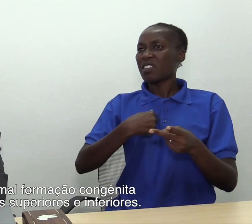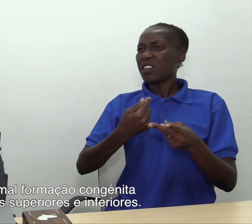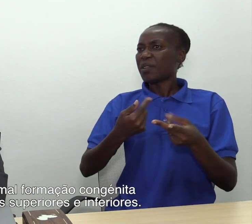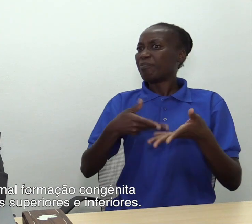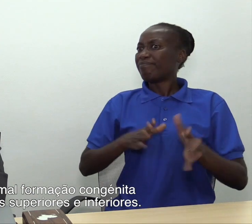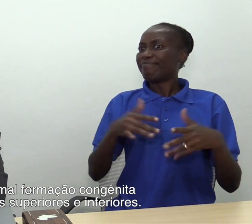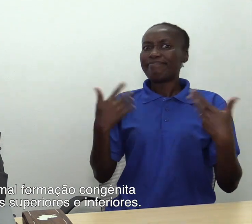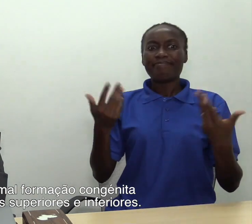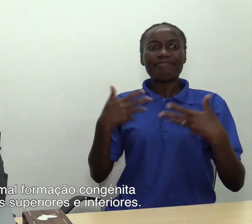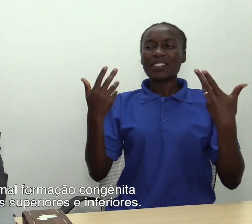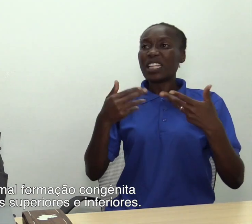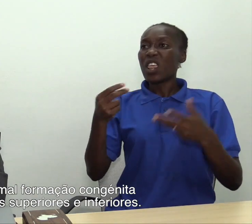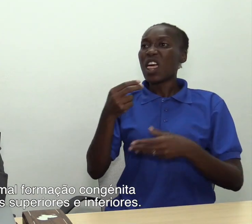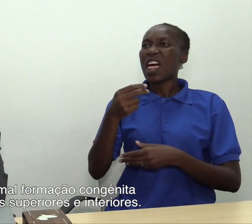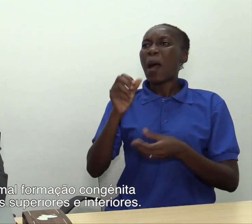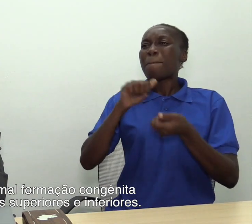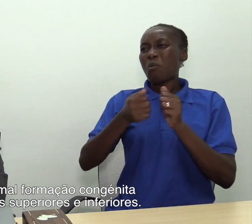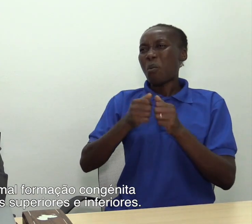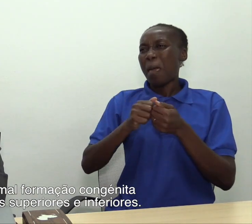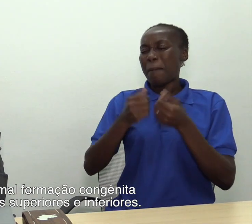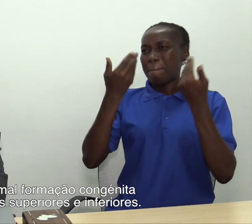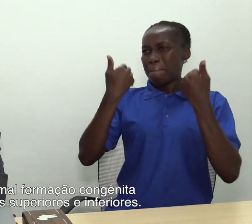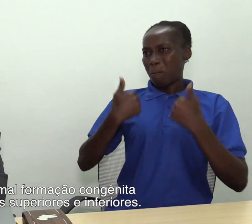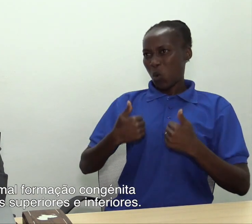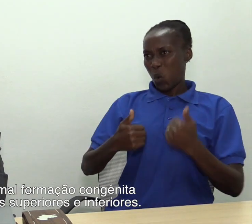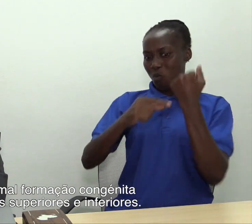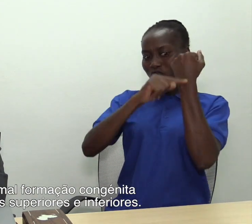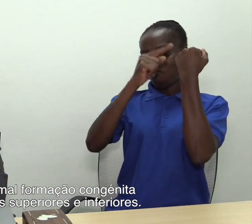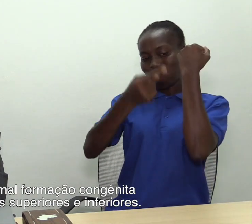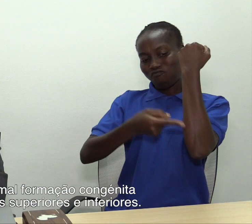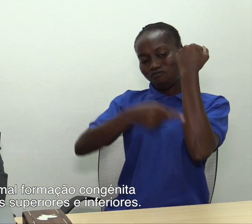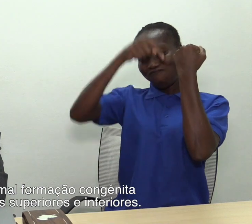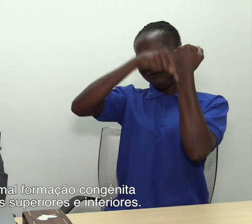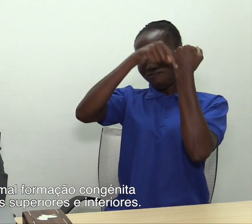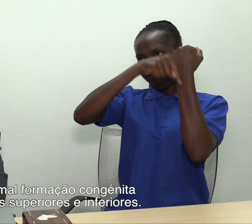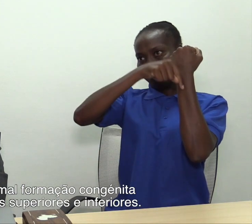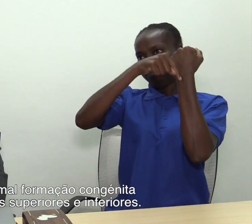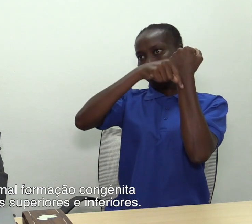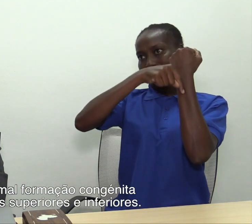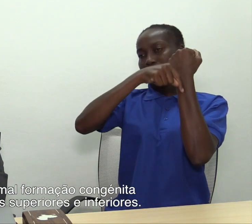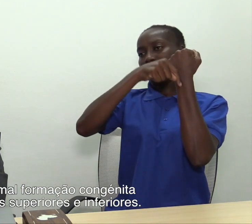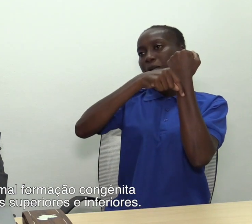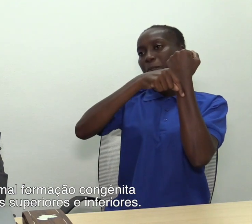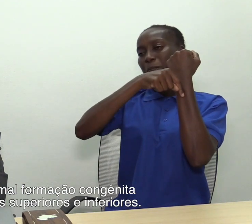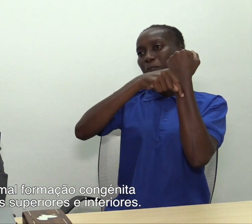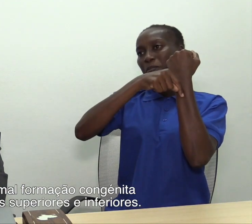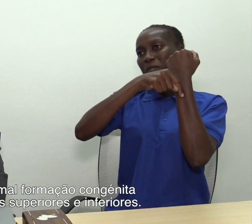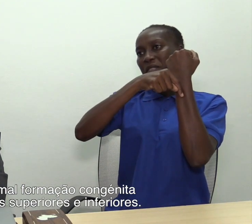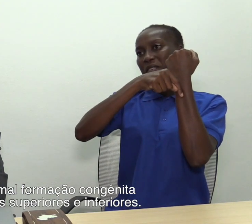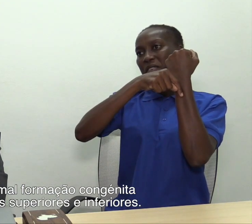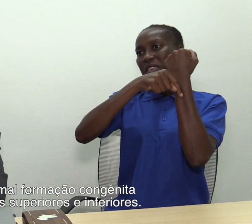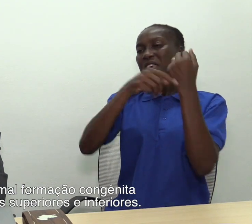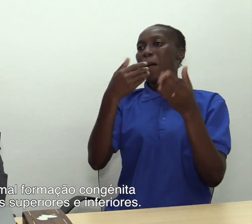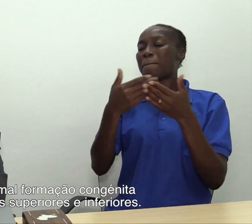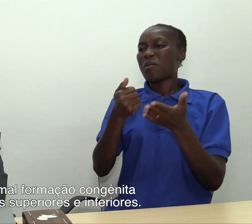malformação congênita nos